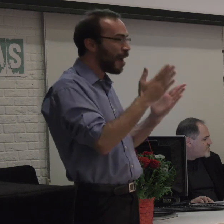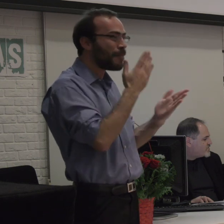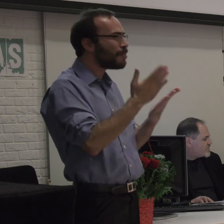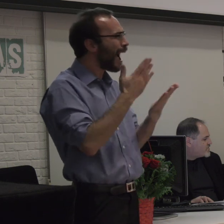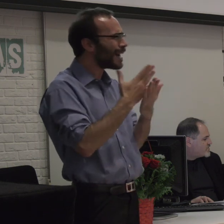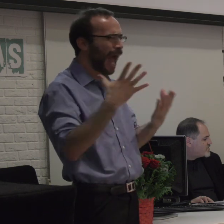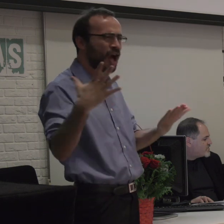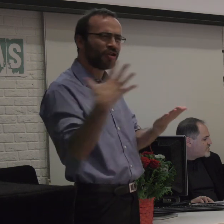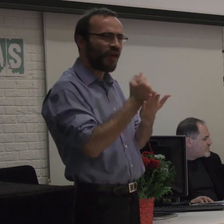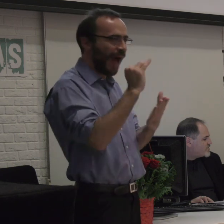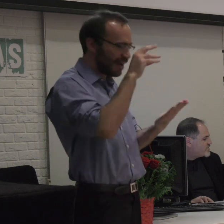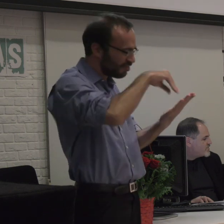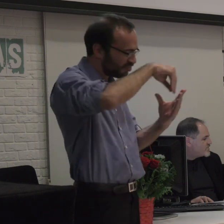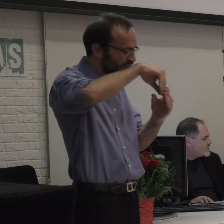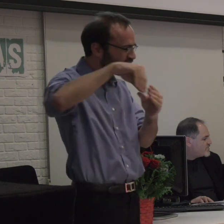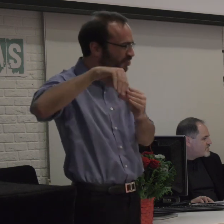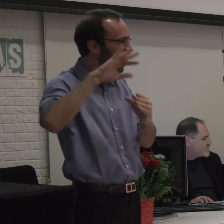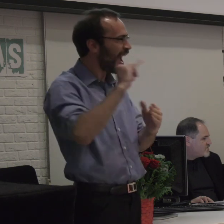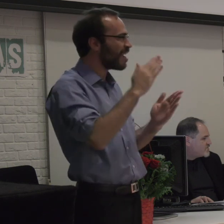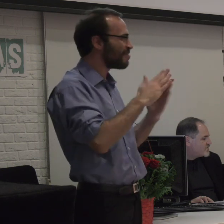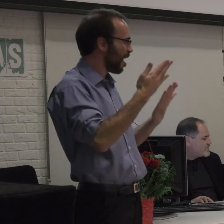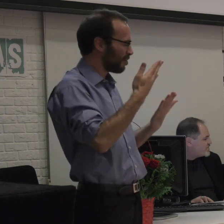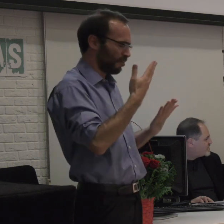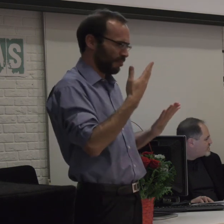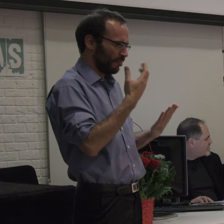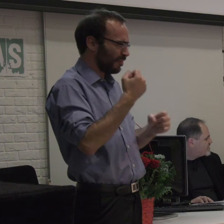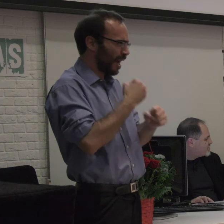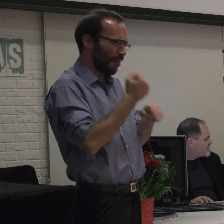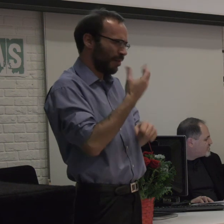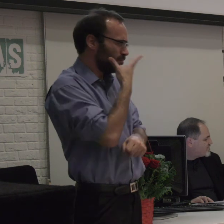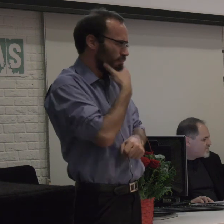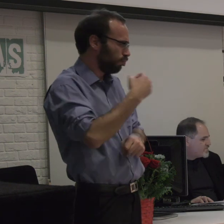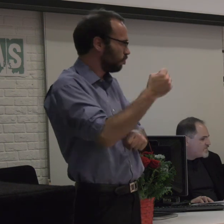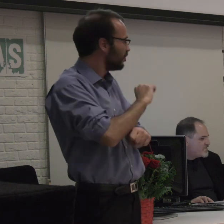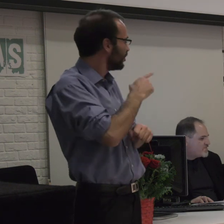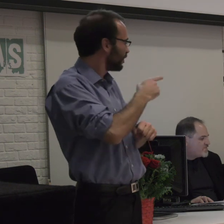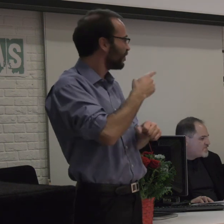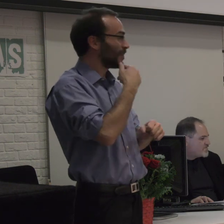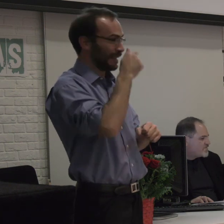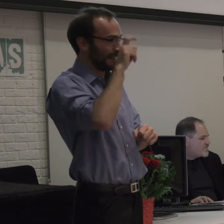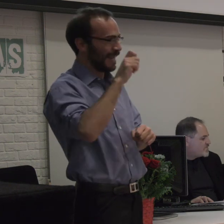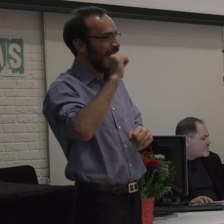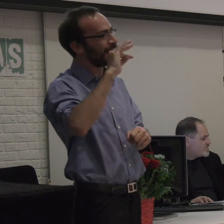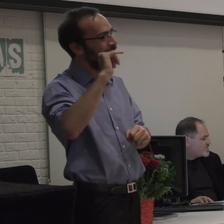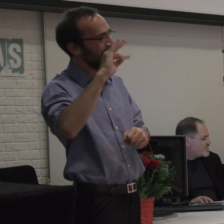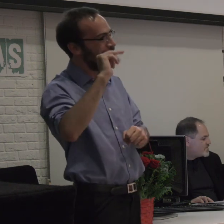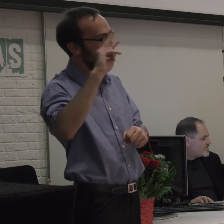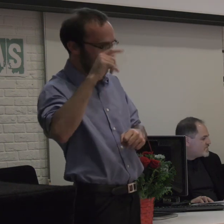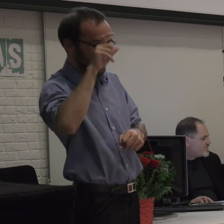y la verdad es que ha hecho un trabajo espectacular. Este tándem entre a Tataut y tú, pues ha